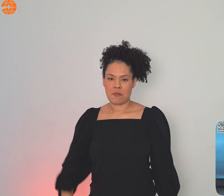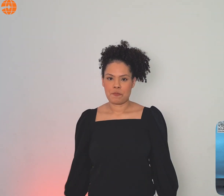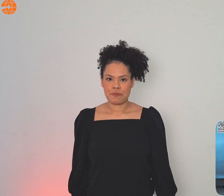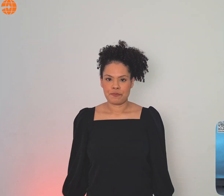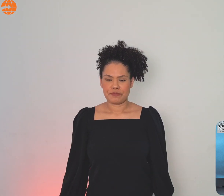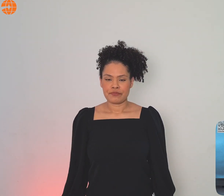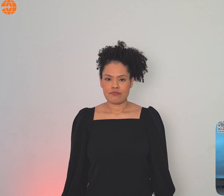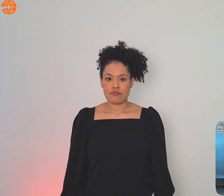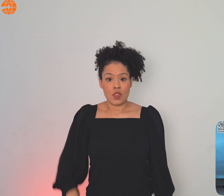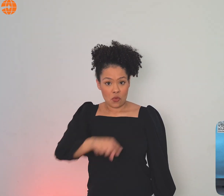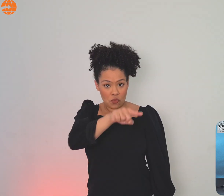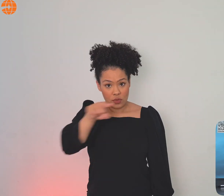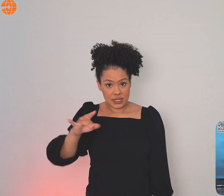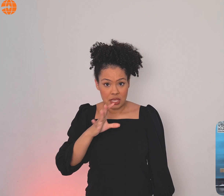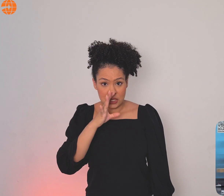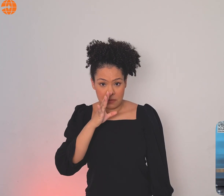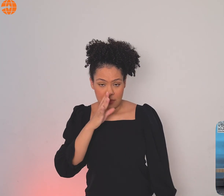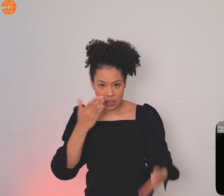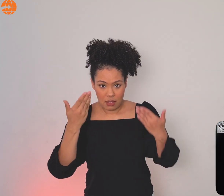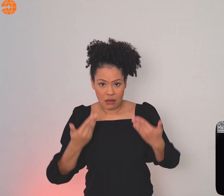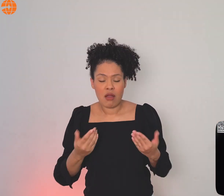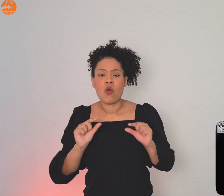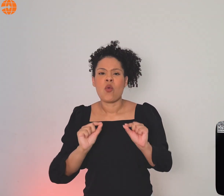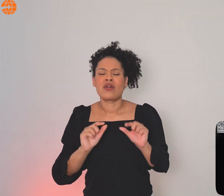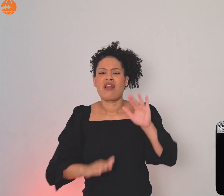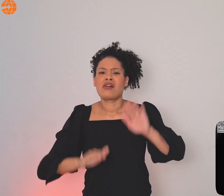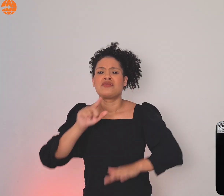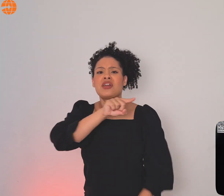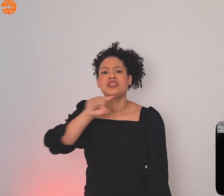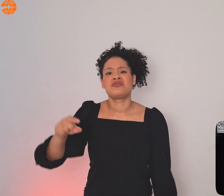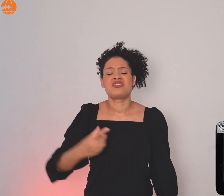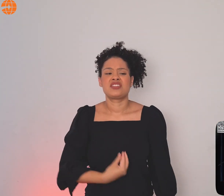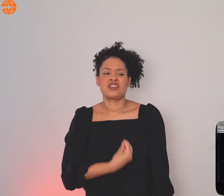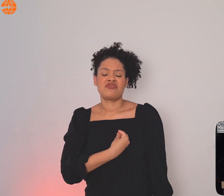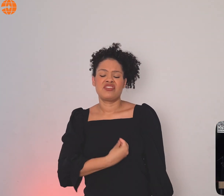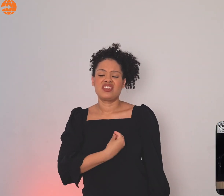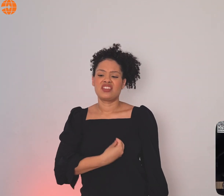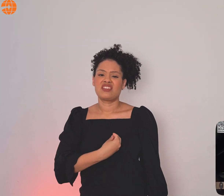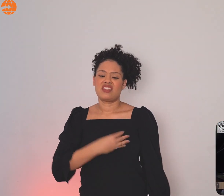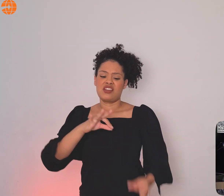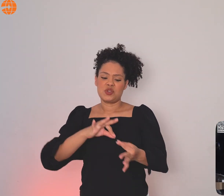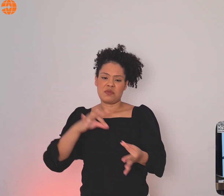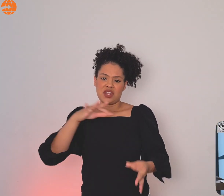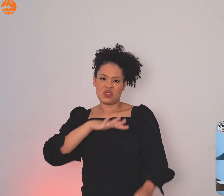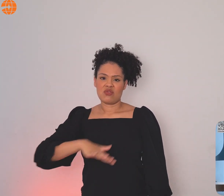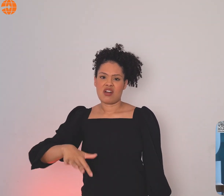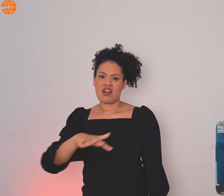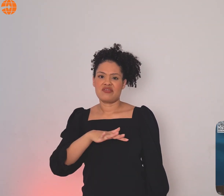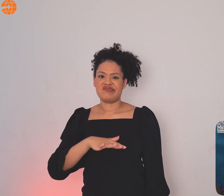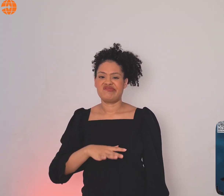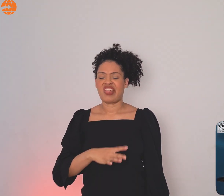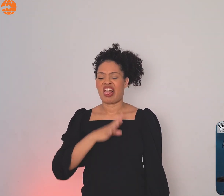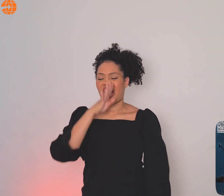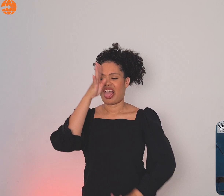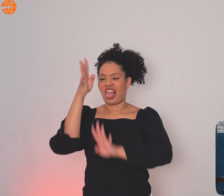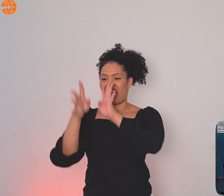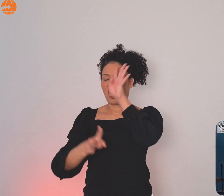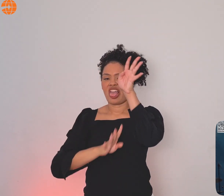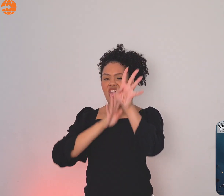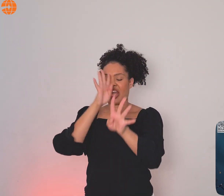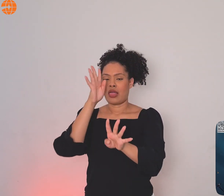na tranquilidade, meio que sem muito vigor sua vida espiritual. Cuidado,